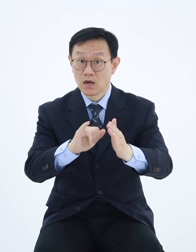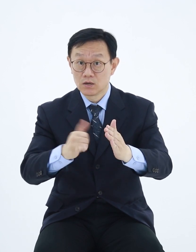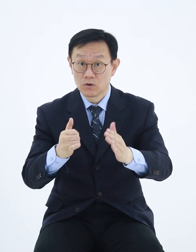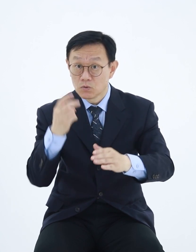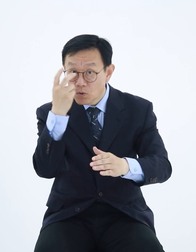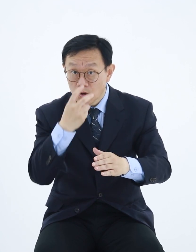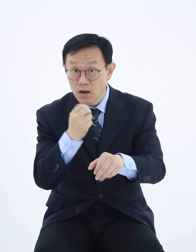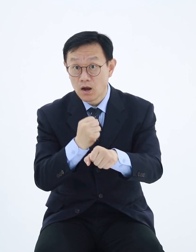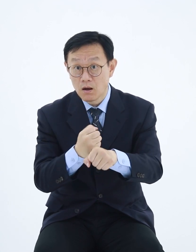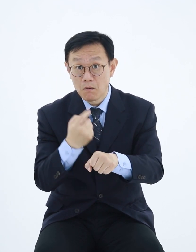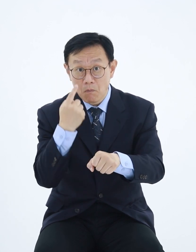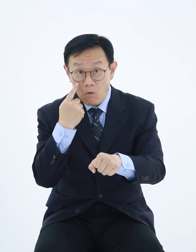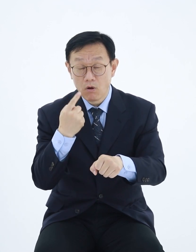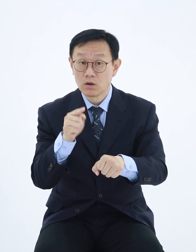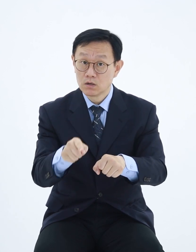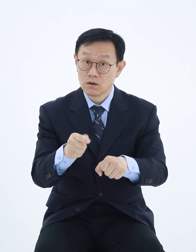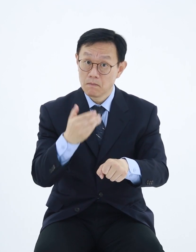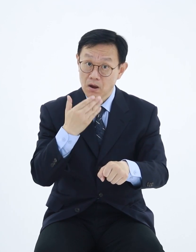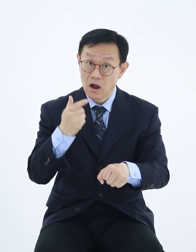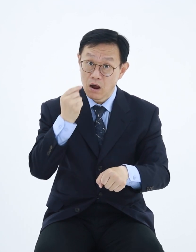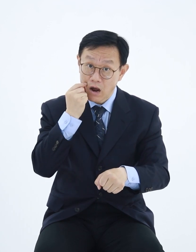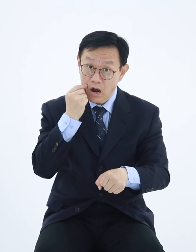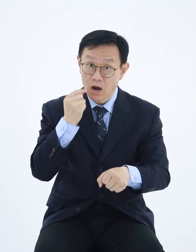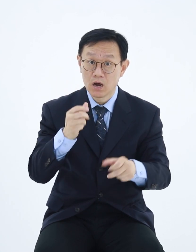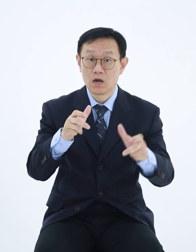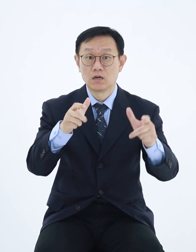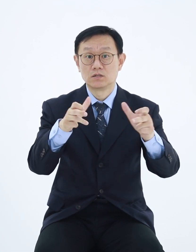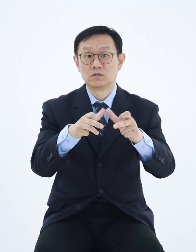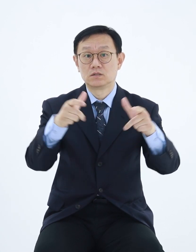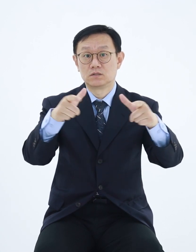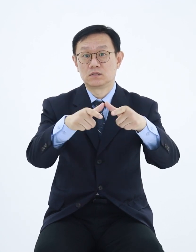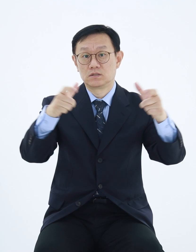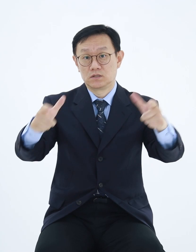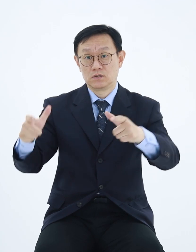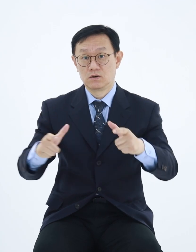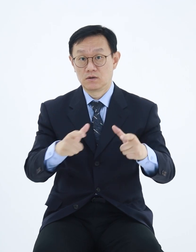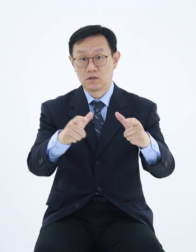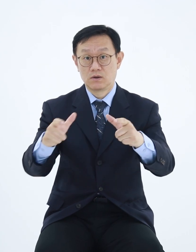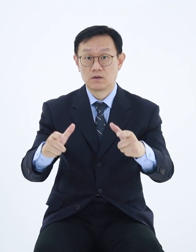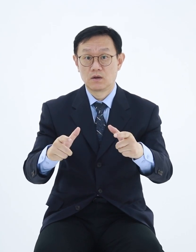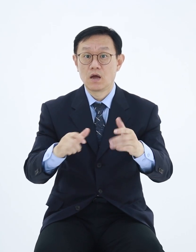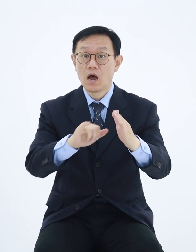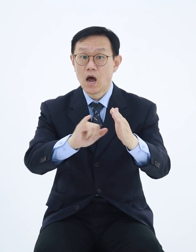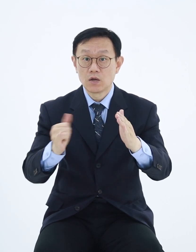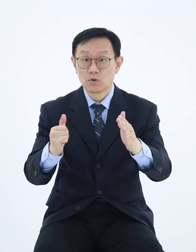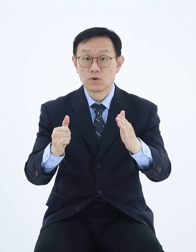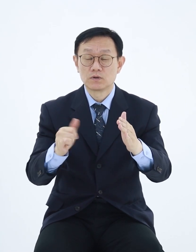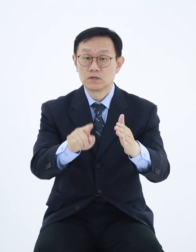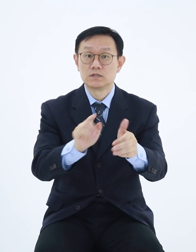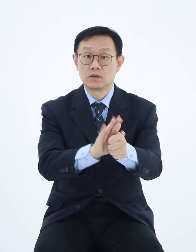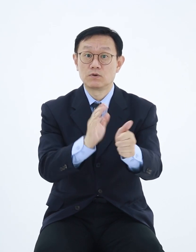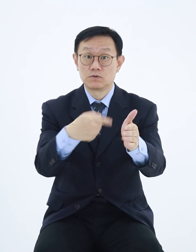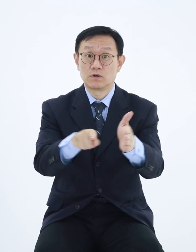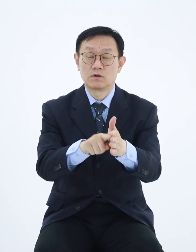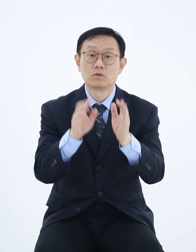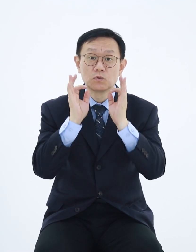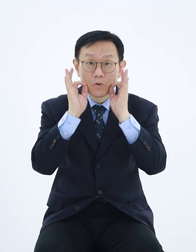제공하고 이것마저 불가능할 경우에는 지역사회에서 가족의 형태로 이를 제공하기 위한 노력을